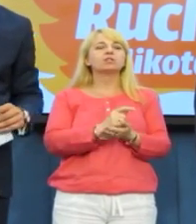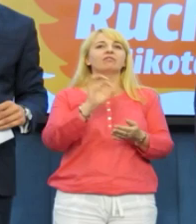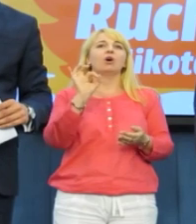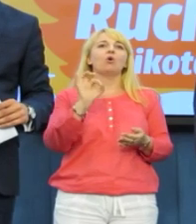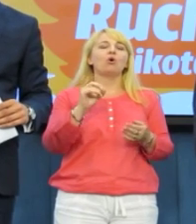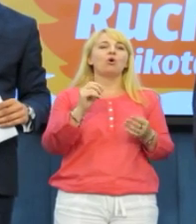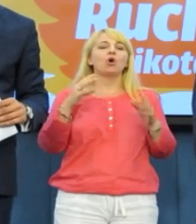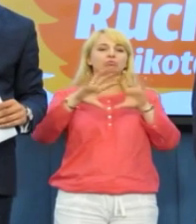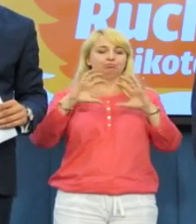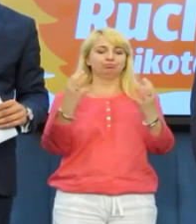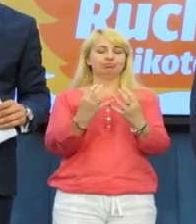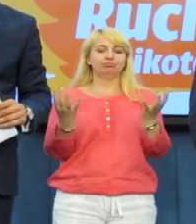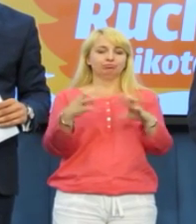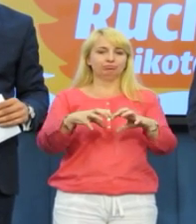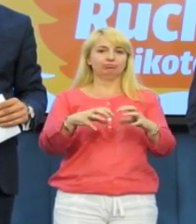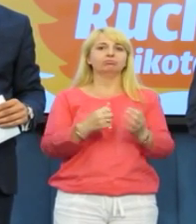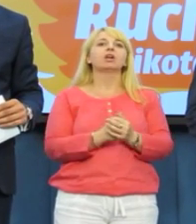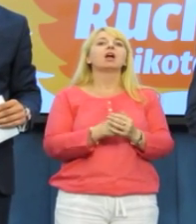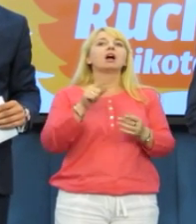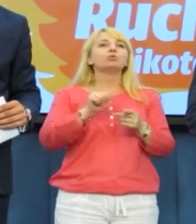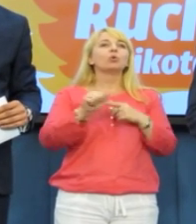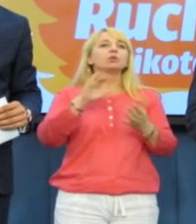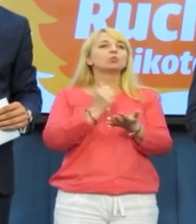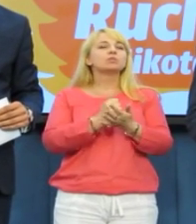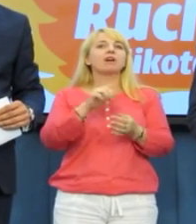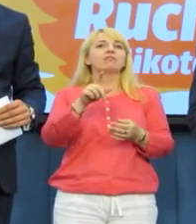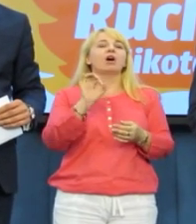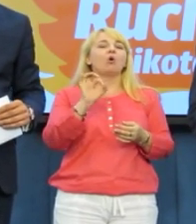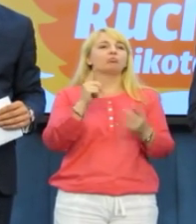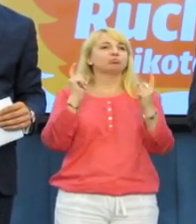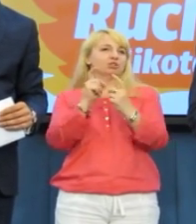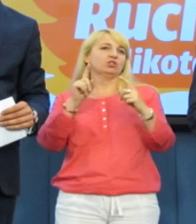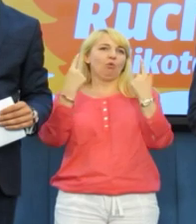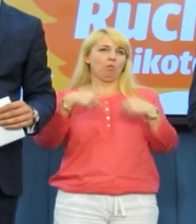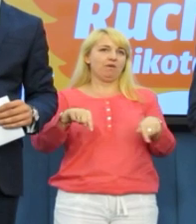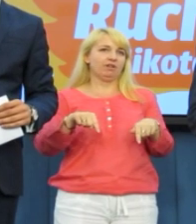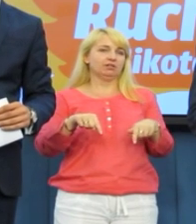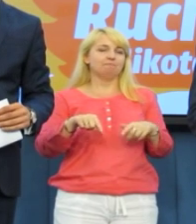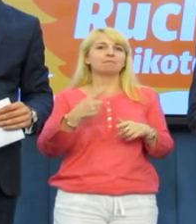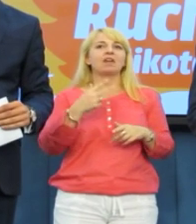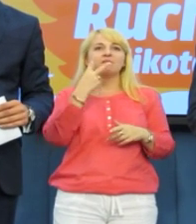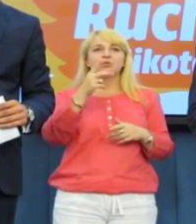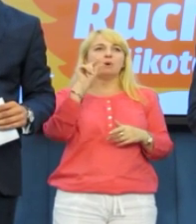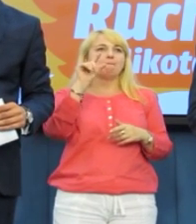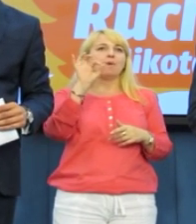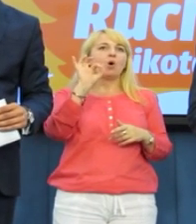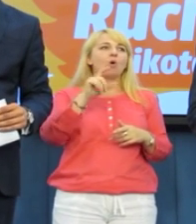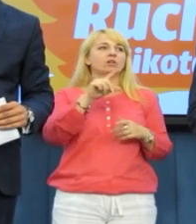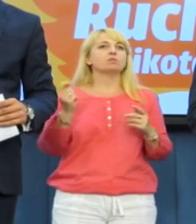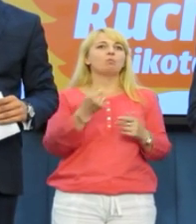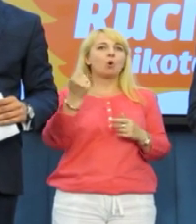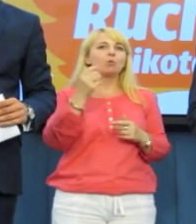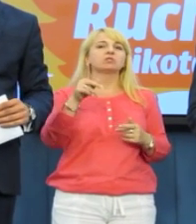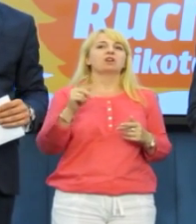tylko Państwu przypomnieć o tej antyobywatelskiej ustawie, którą paradoksalnie promuje Platforma Obywatelska, która już